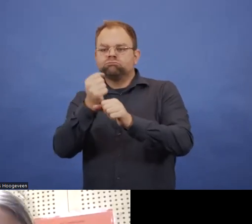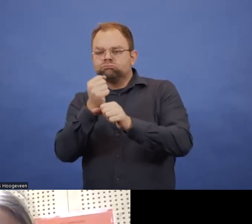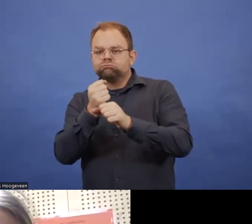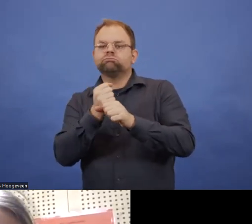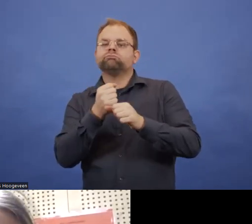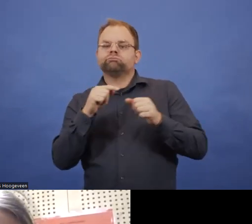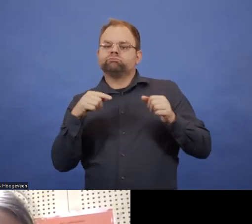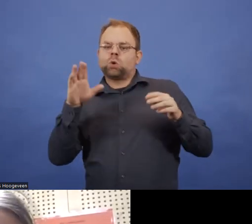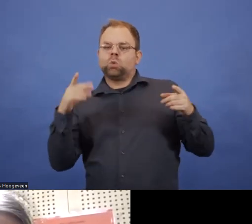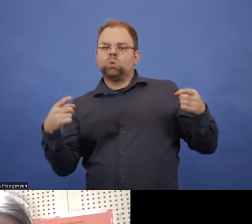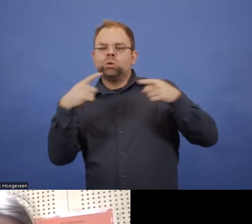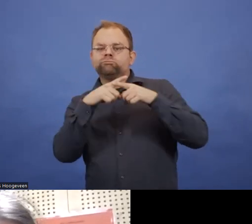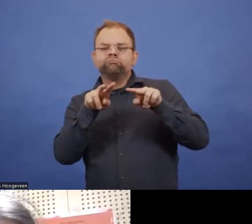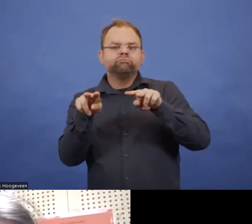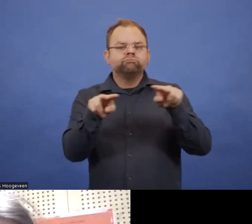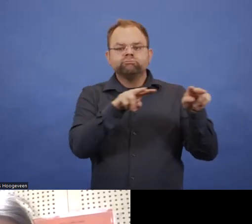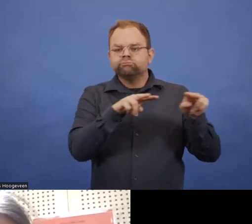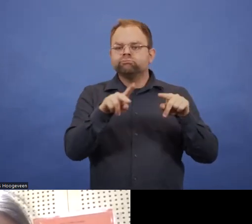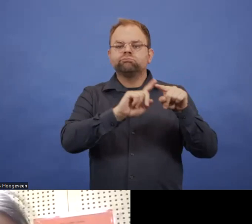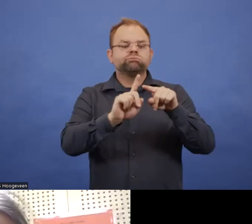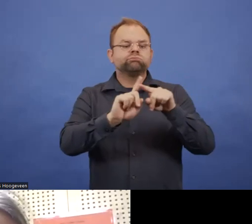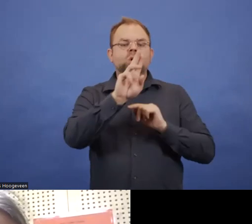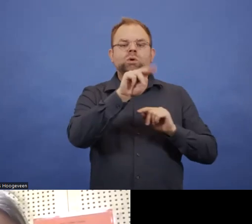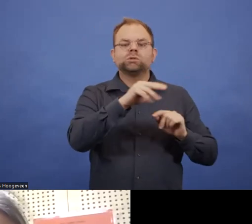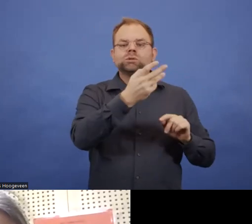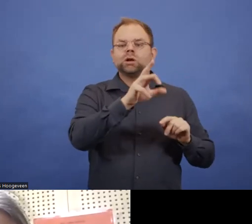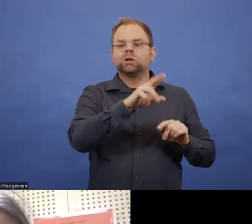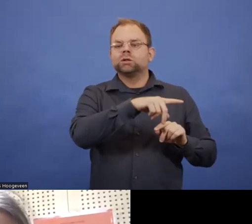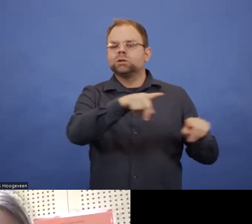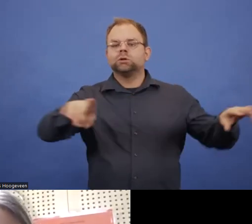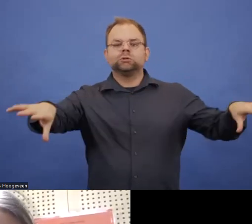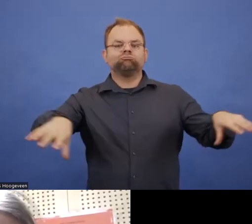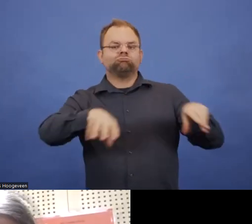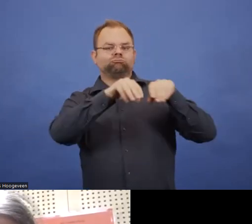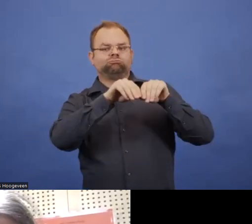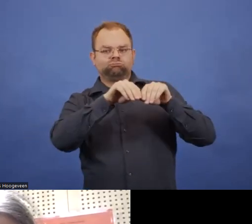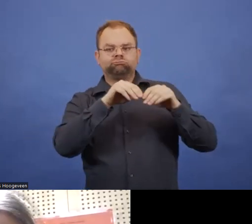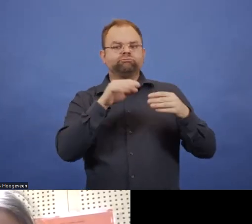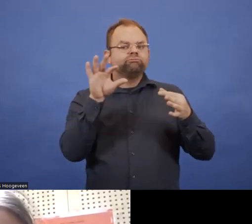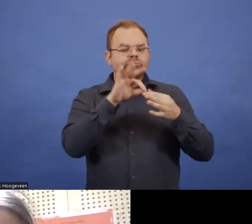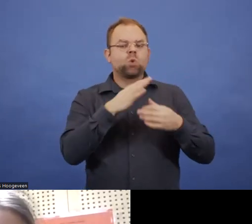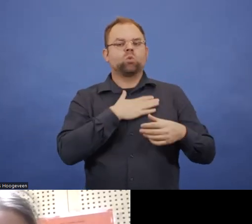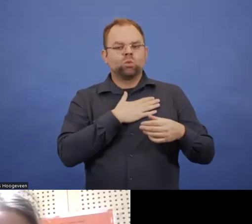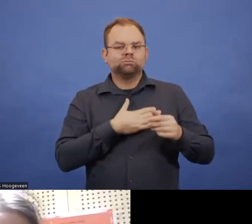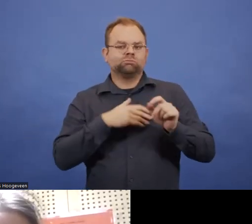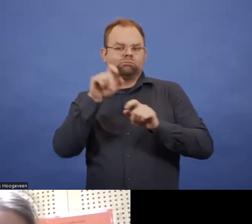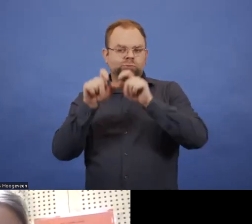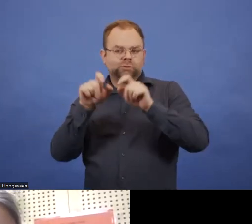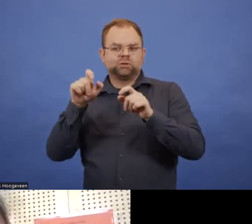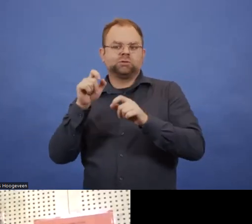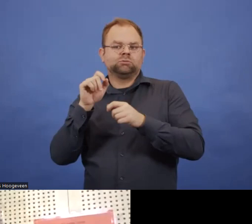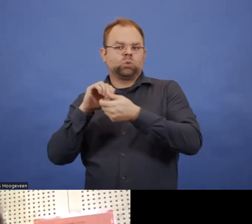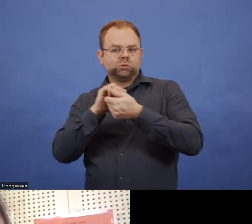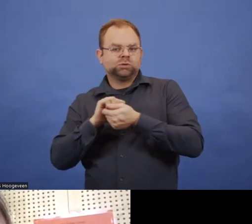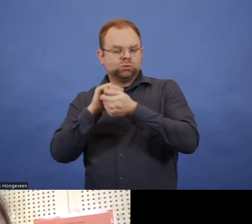avanzando en cuanto a a la participación significativa de las personas con